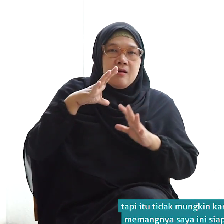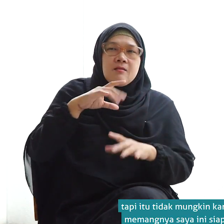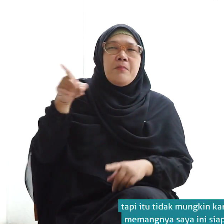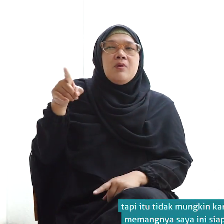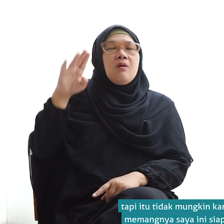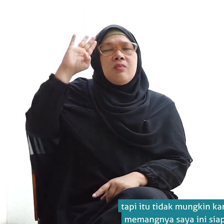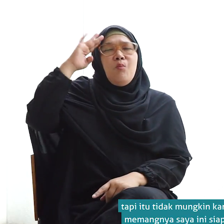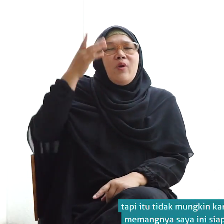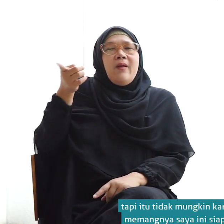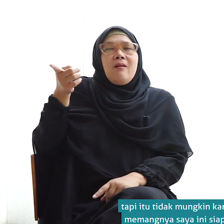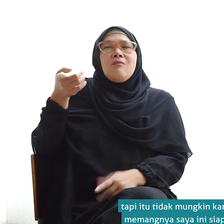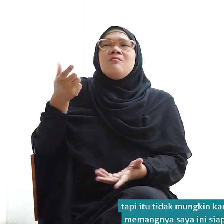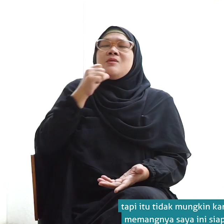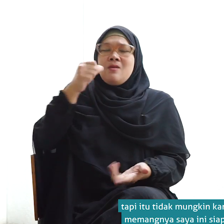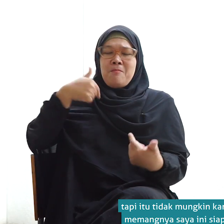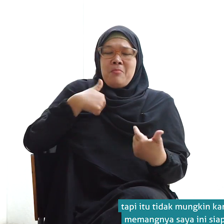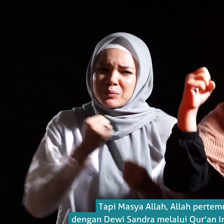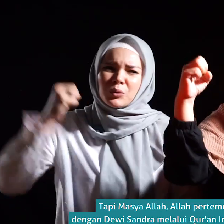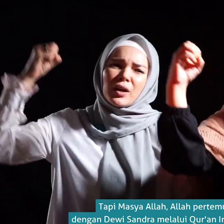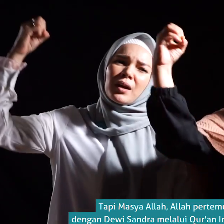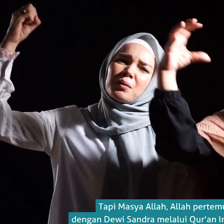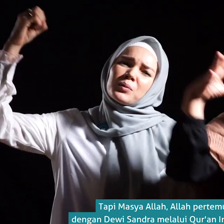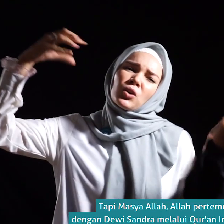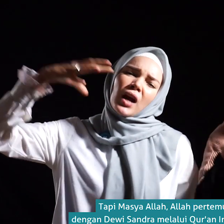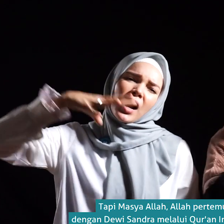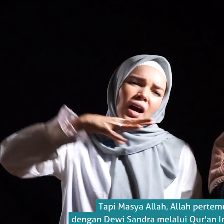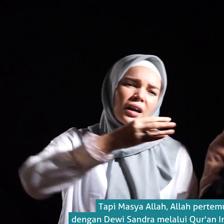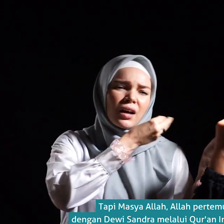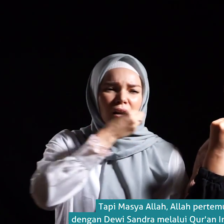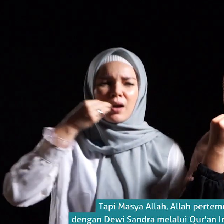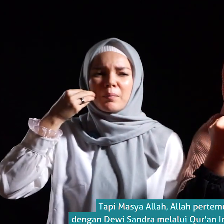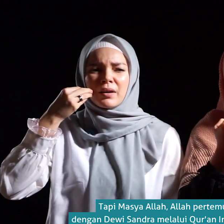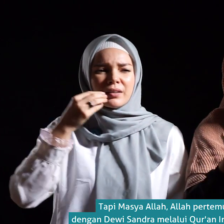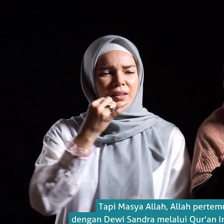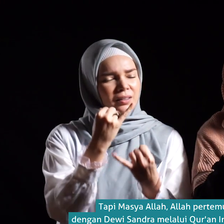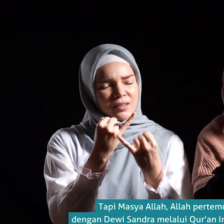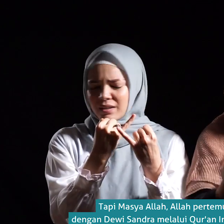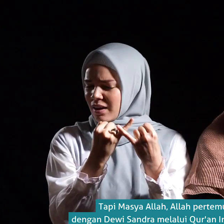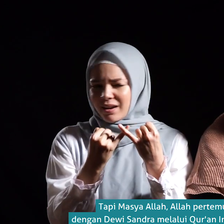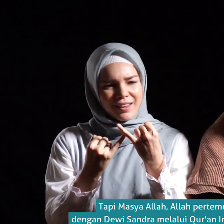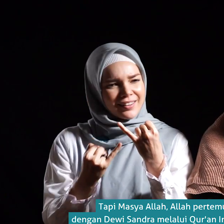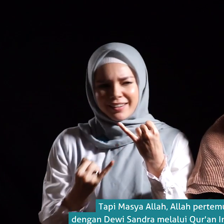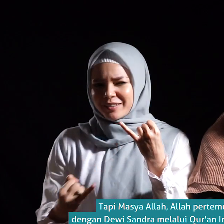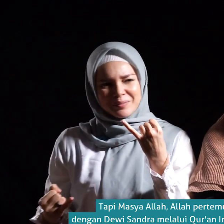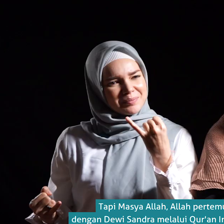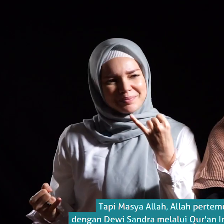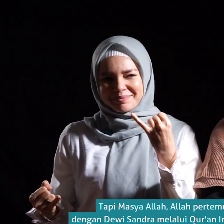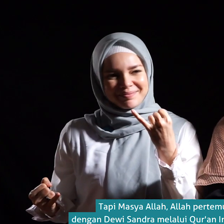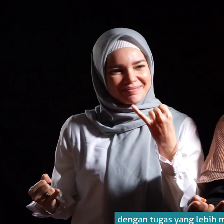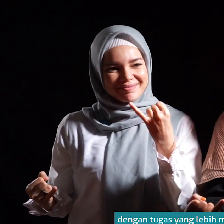tidak mungkin karena memangnya saya ini siapa? Tapi Masya Allah, Allah pertemukan saya dengan Dewi Sandra melalui Quran Indonesia Project.